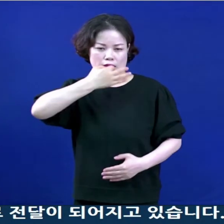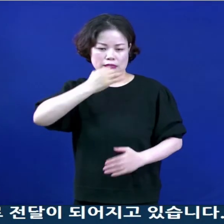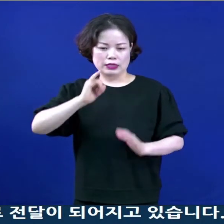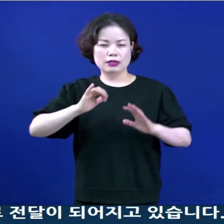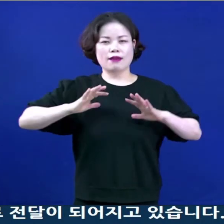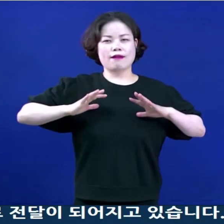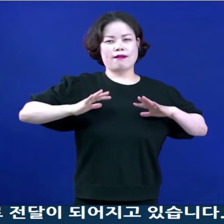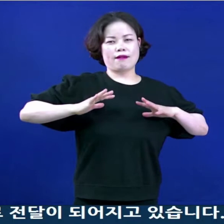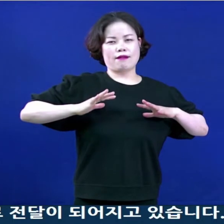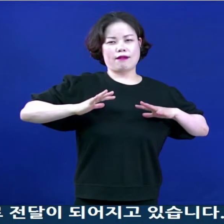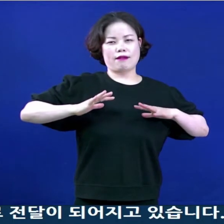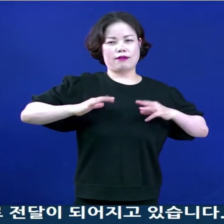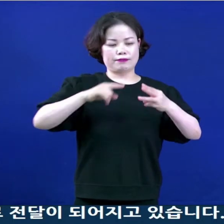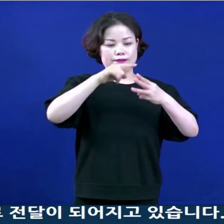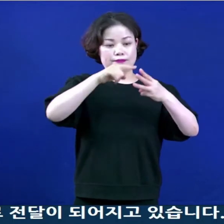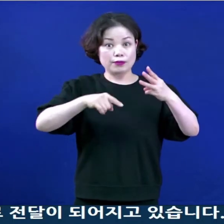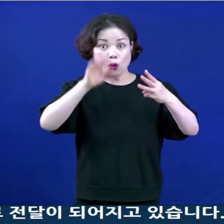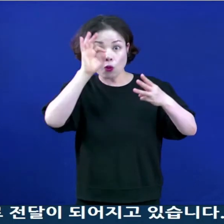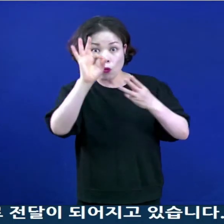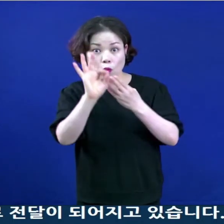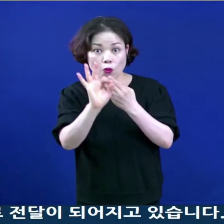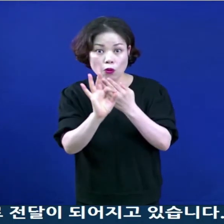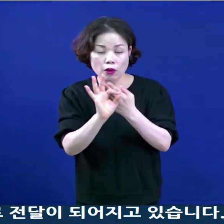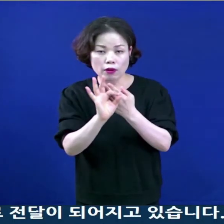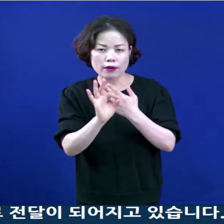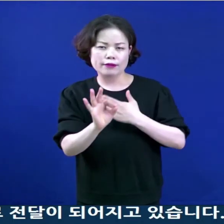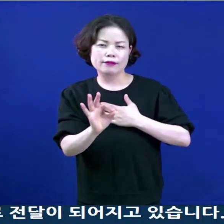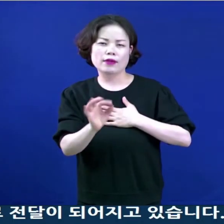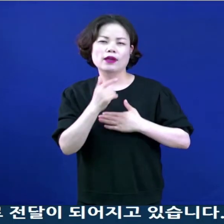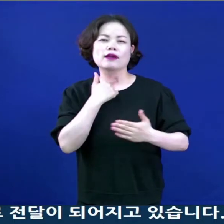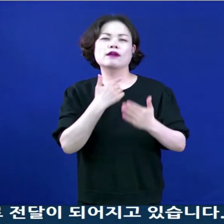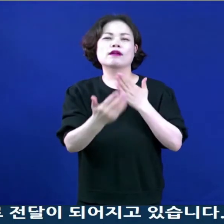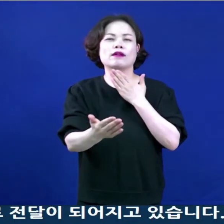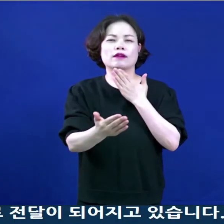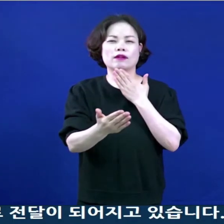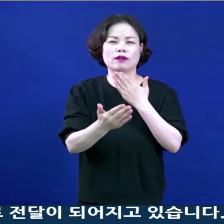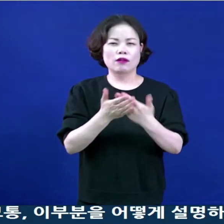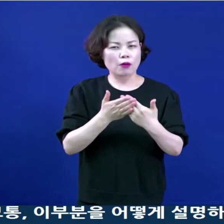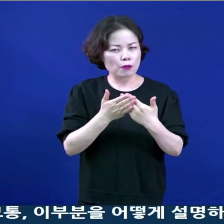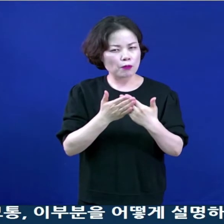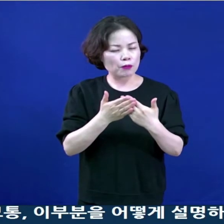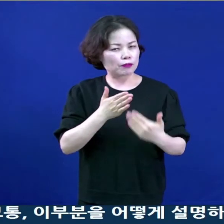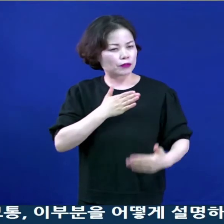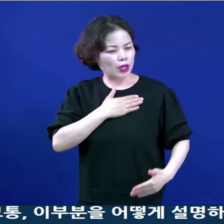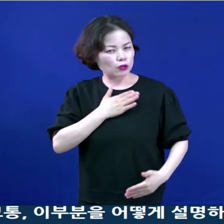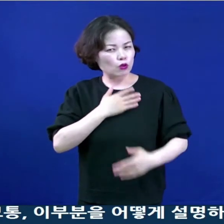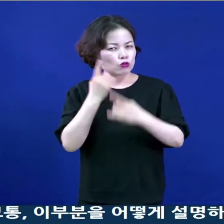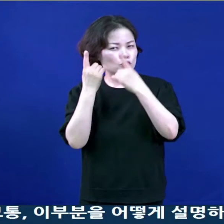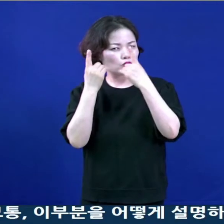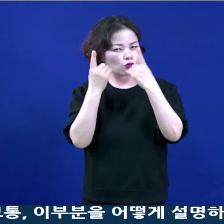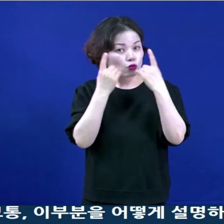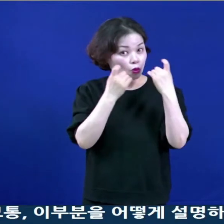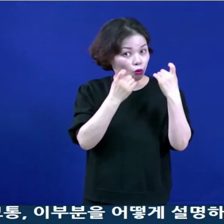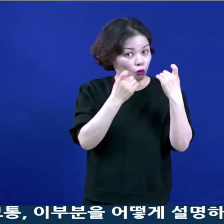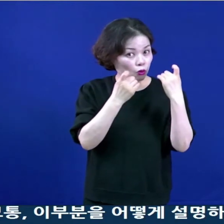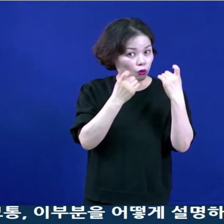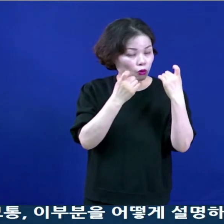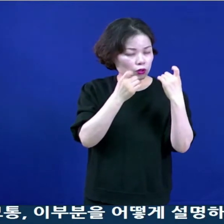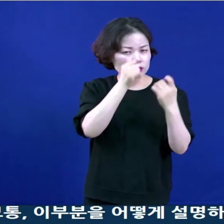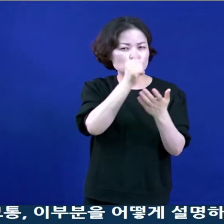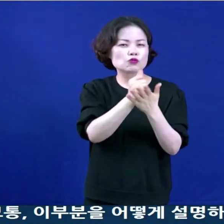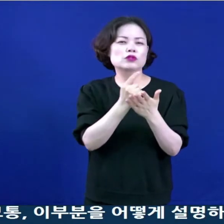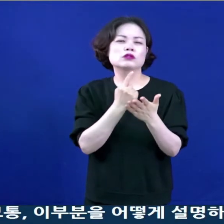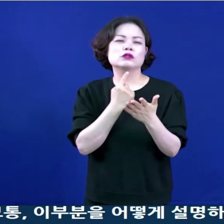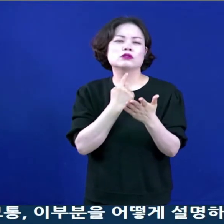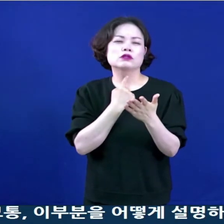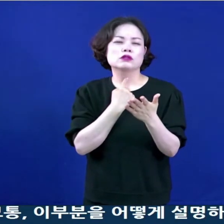자랑, 이런 것들을 이렇게 보면서 나의 경험상 나도 이런 유혹을 받고 죄를